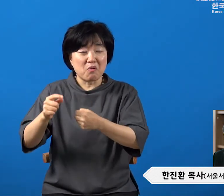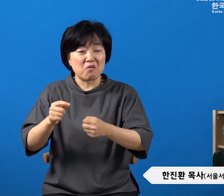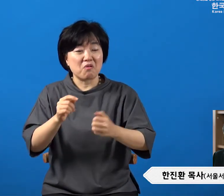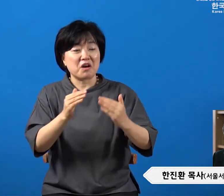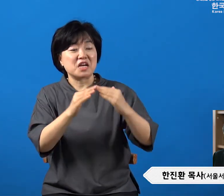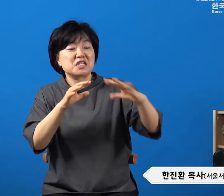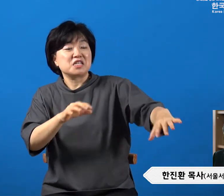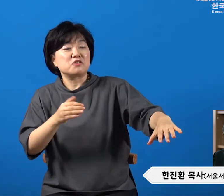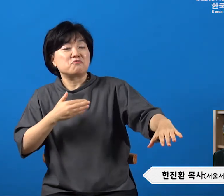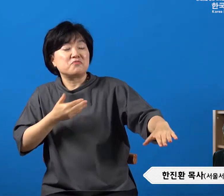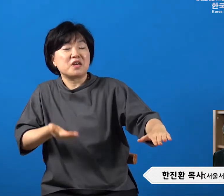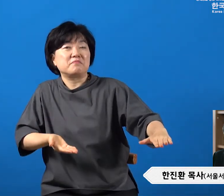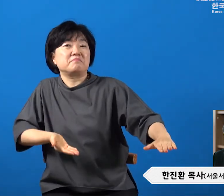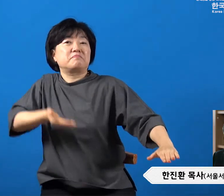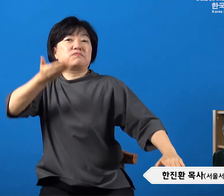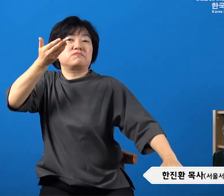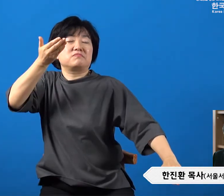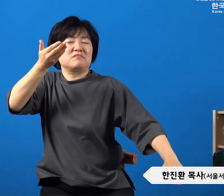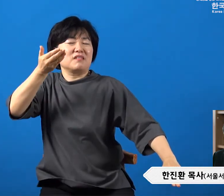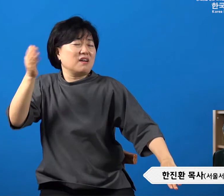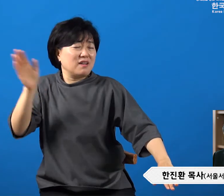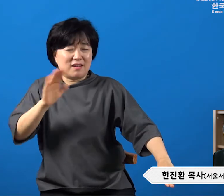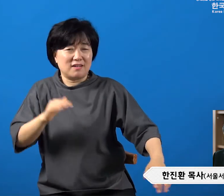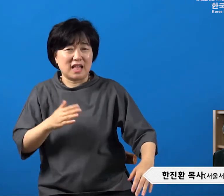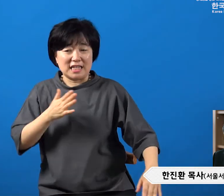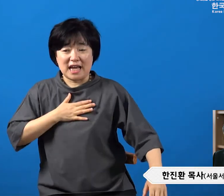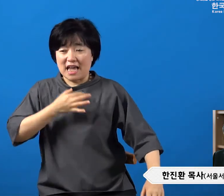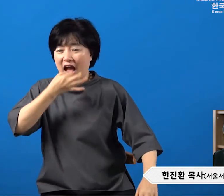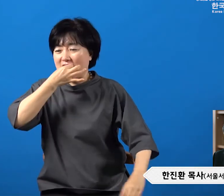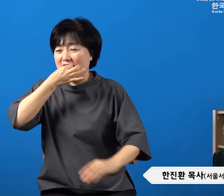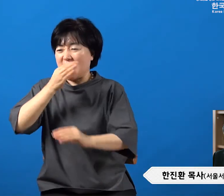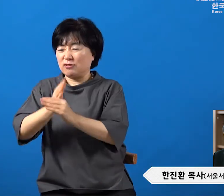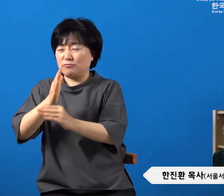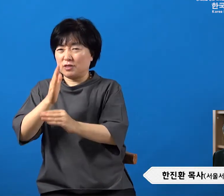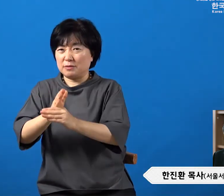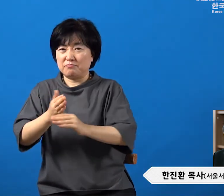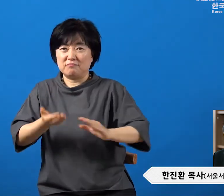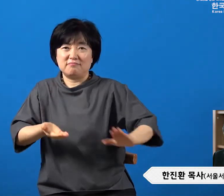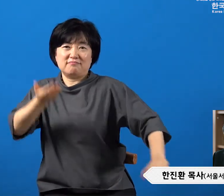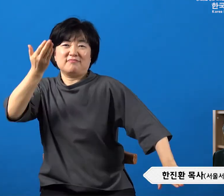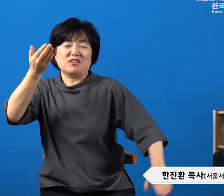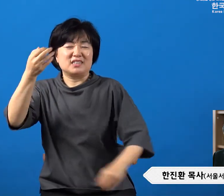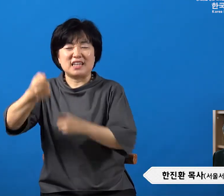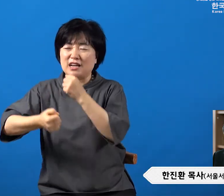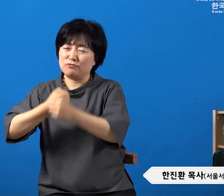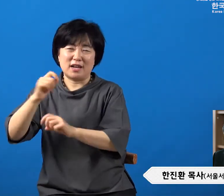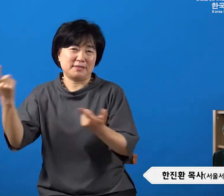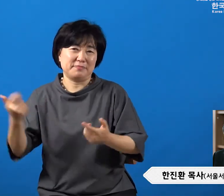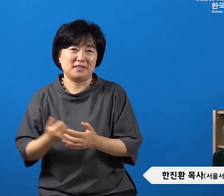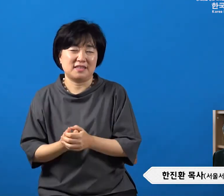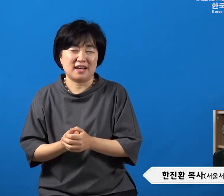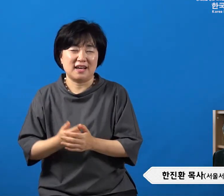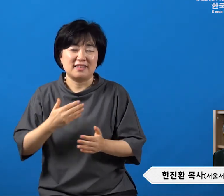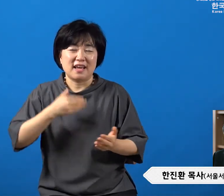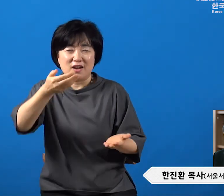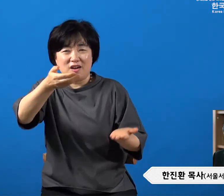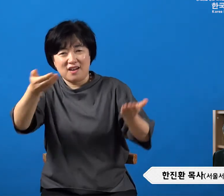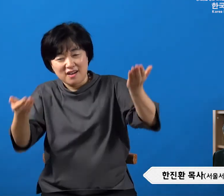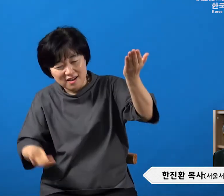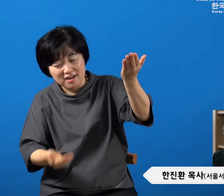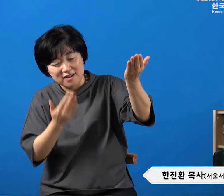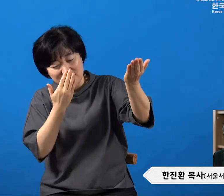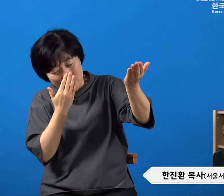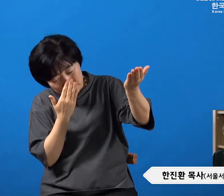아닙니다. 자기 중심적으로 사는 그런 이기적인 자유가 아닙니다. 우리는 겸손히